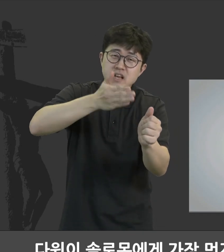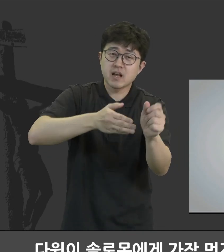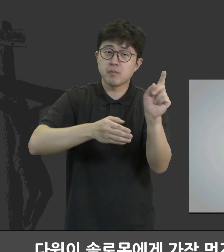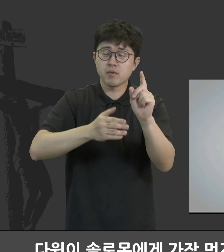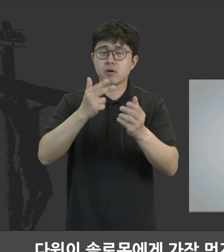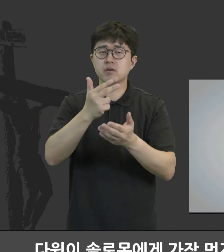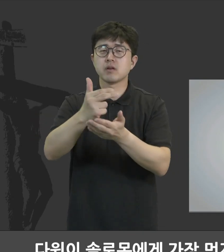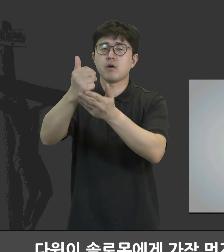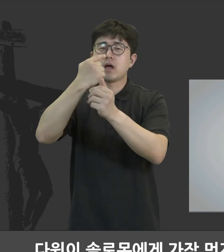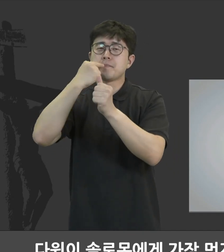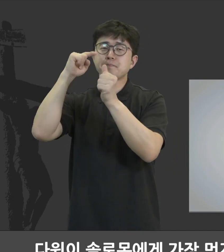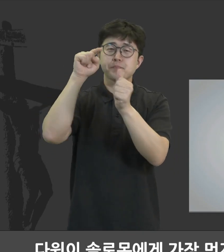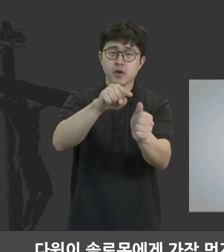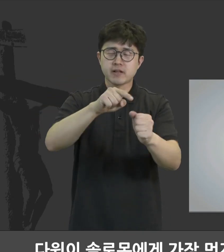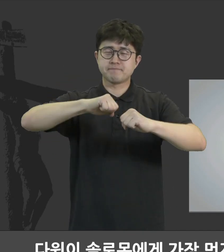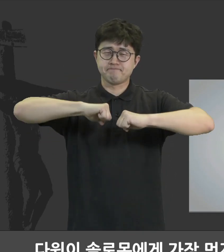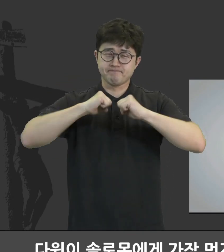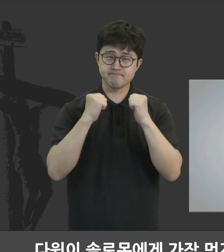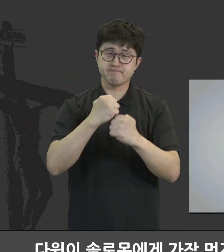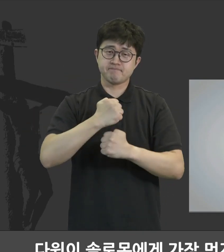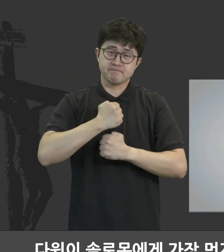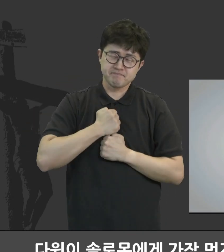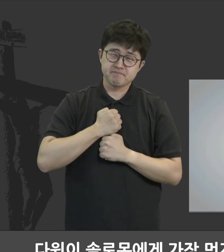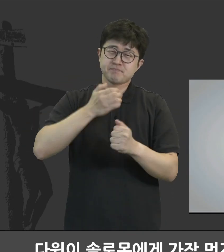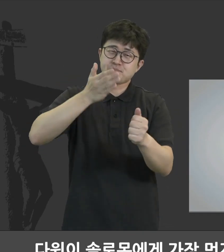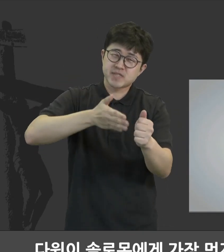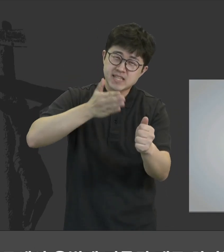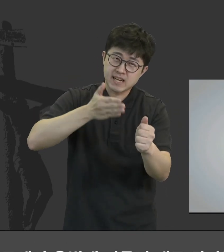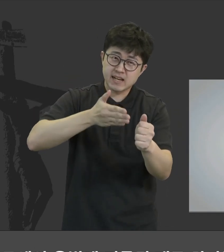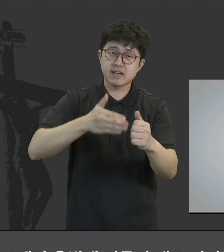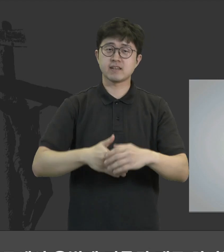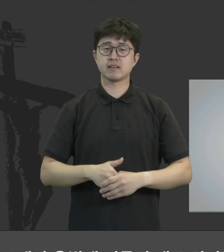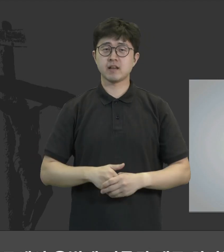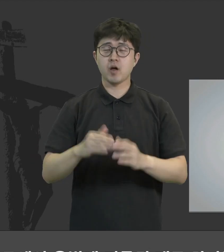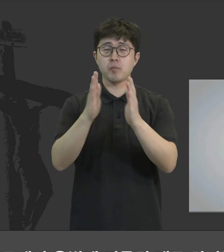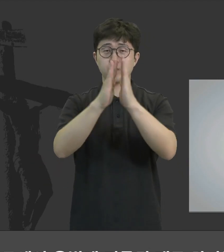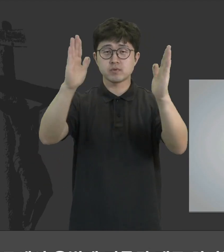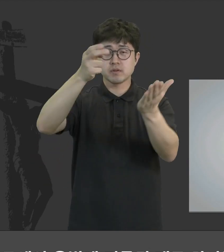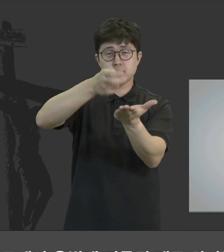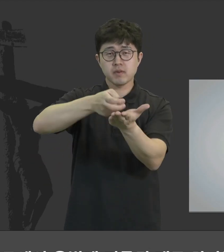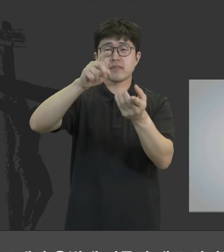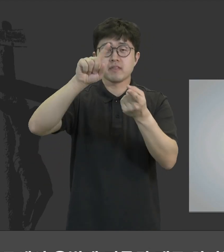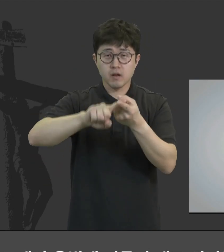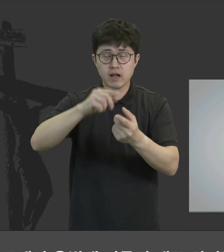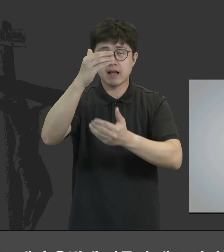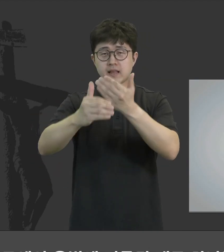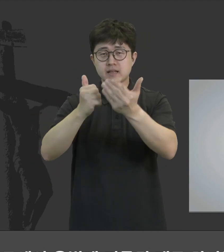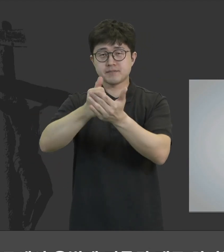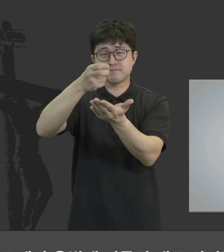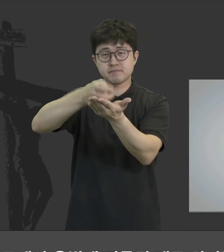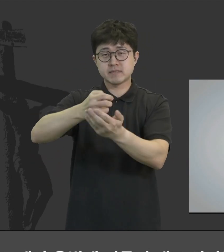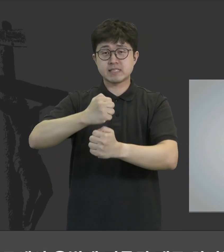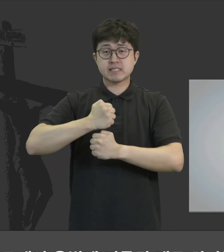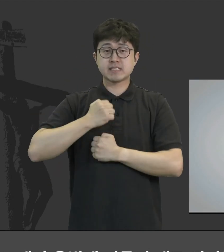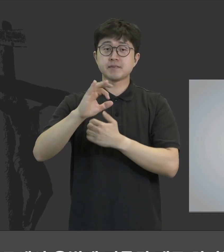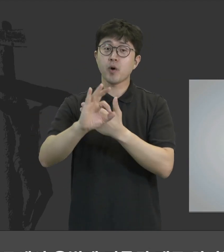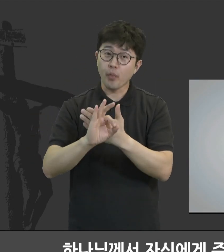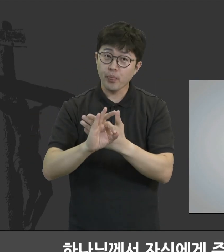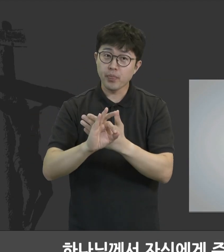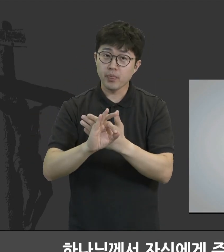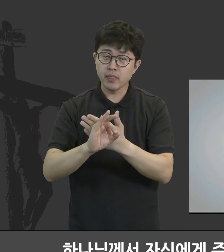것은 여호와의 명령을 지키라는 것이었습니다. 모세의 율법에 기록된 대로 하나님의 계명을